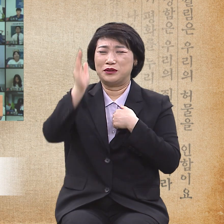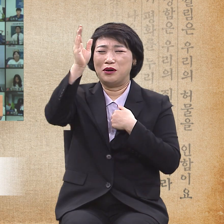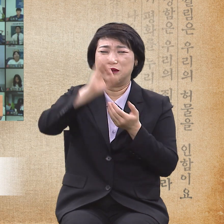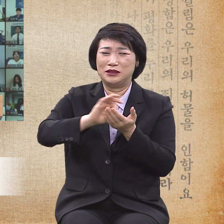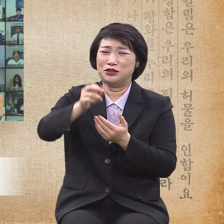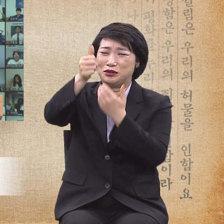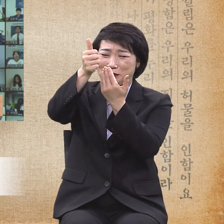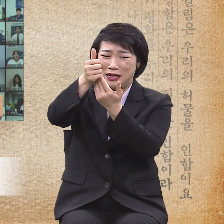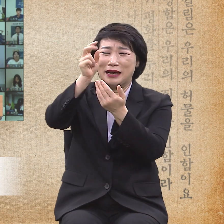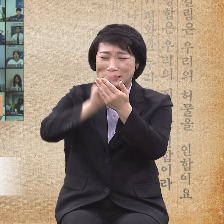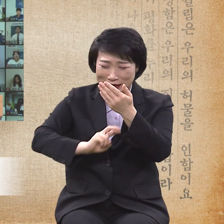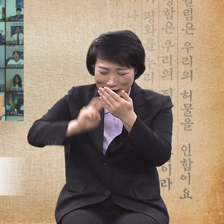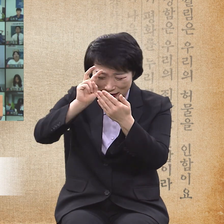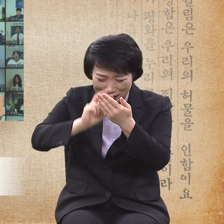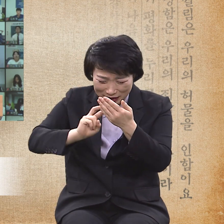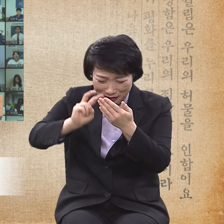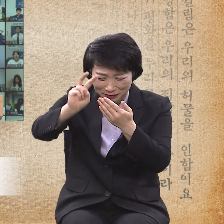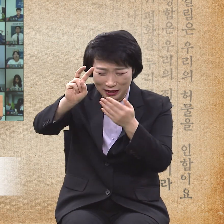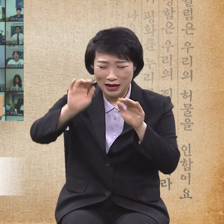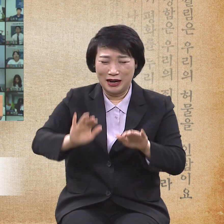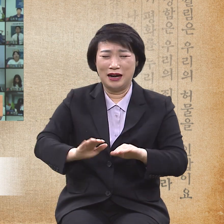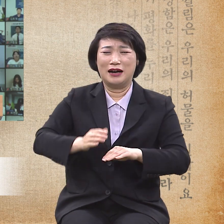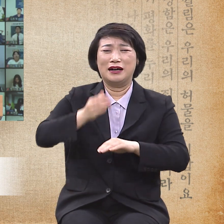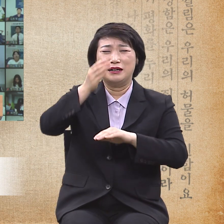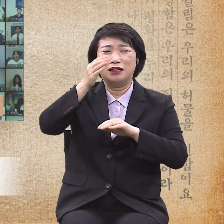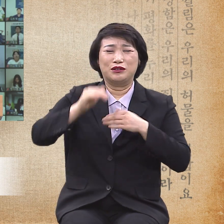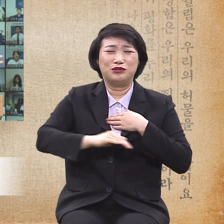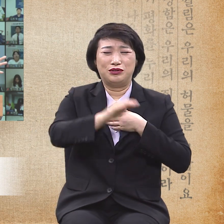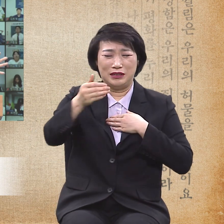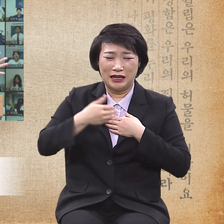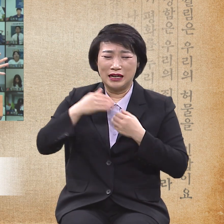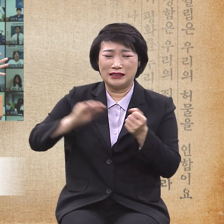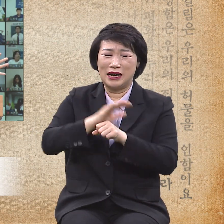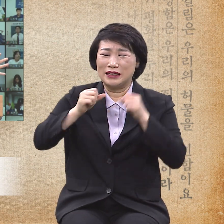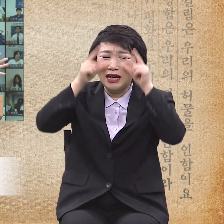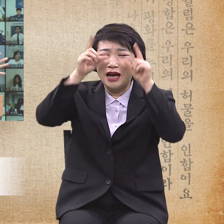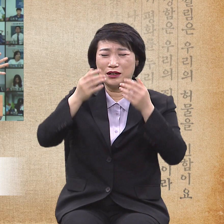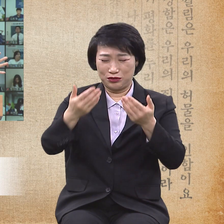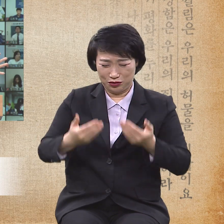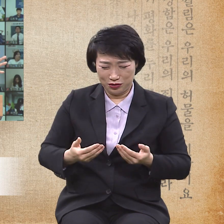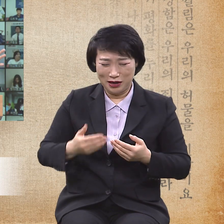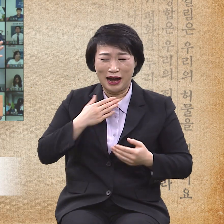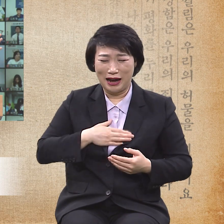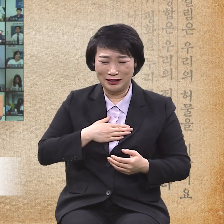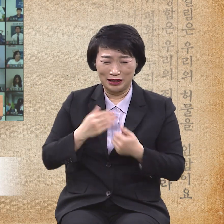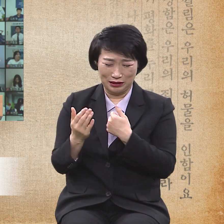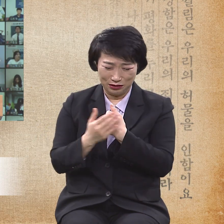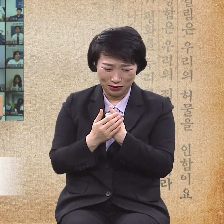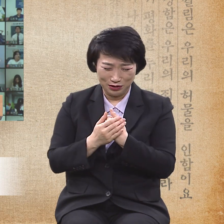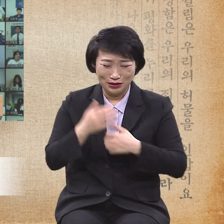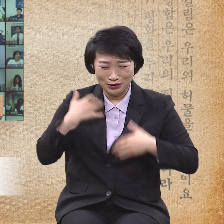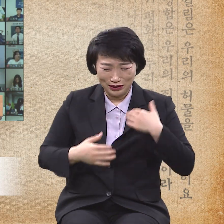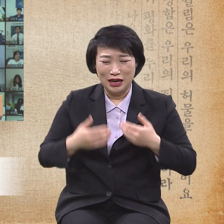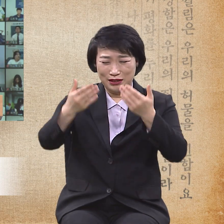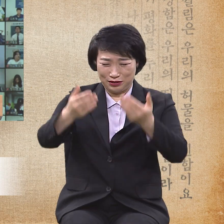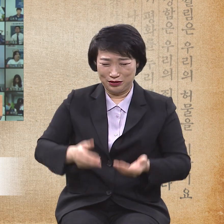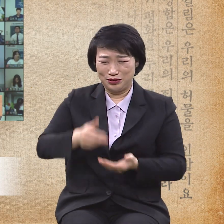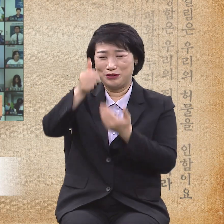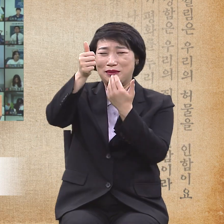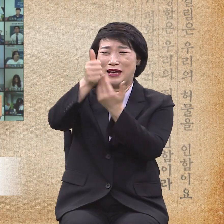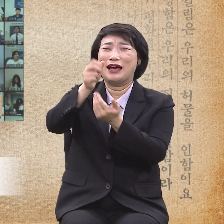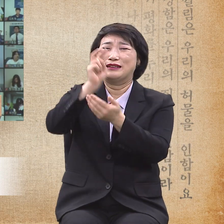써주신 주님을 찬양합니다. 우리에게 사랑을 깨닫게 하고 알게 하시고 누리게 하신